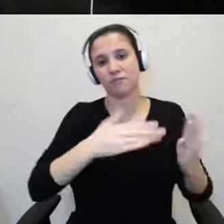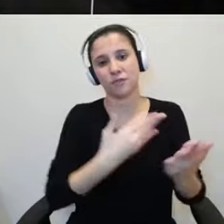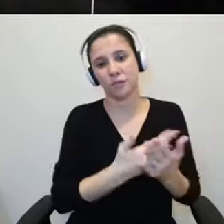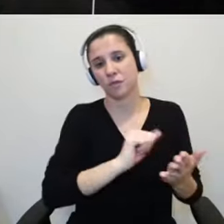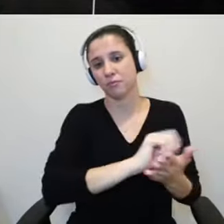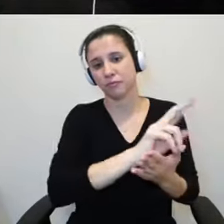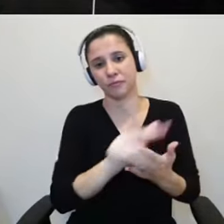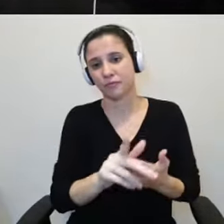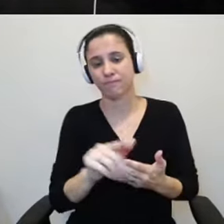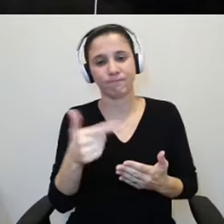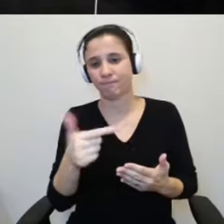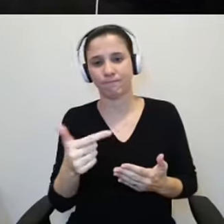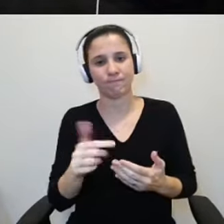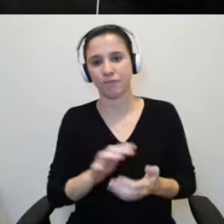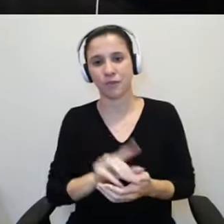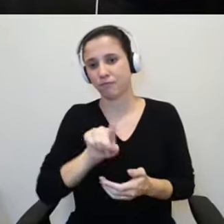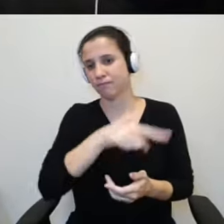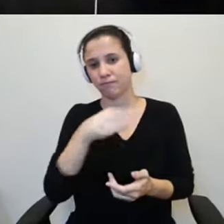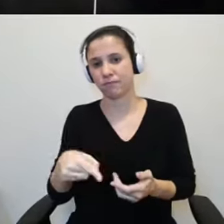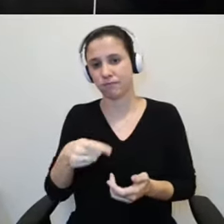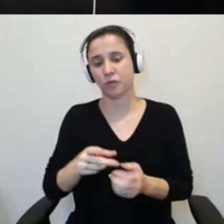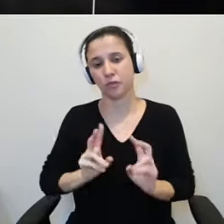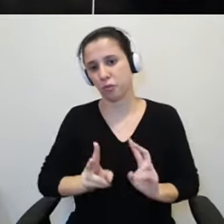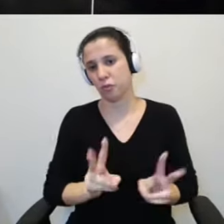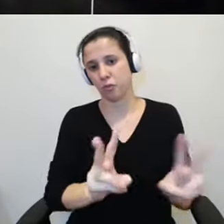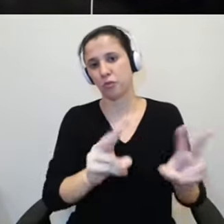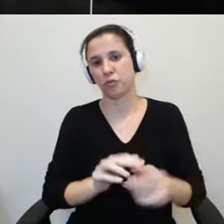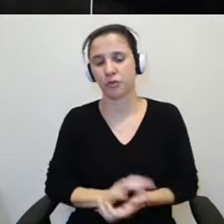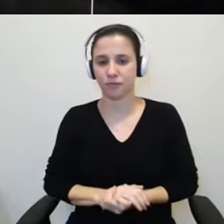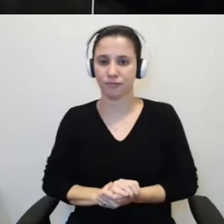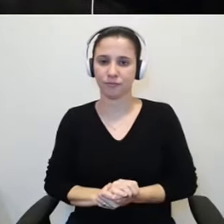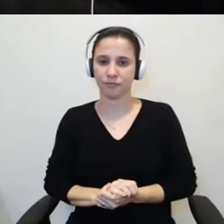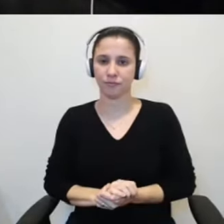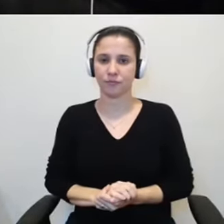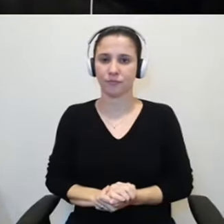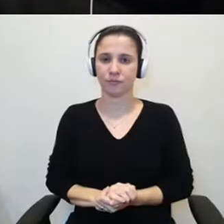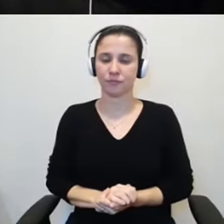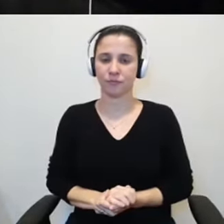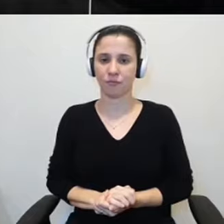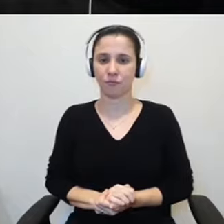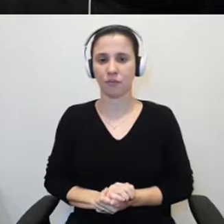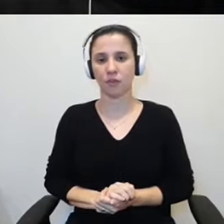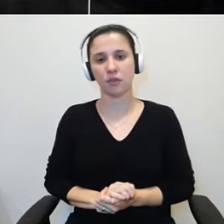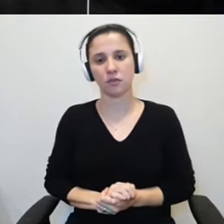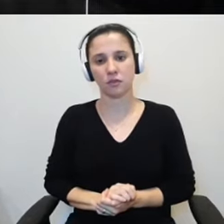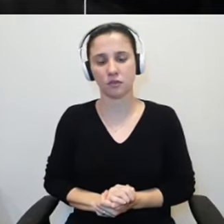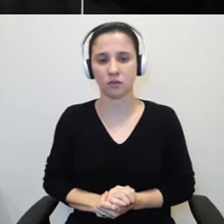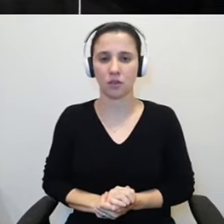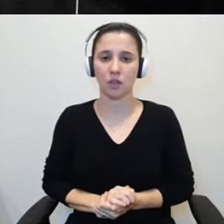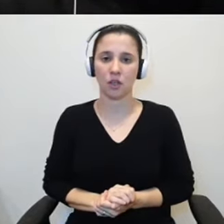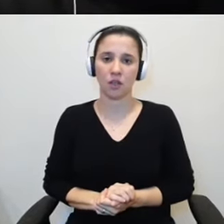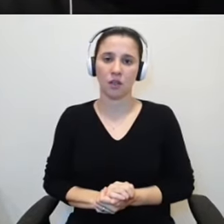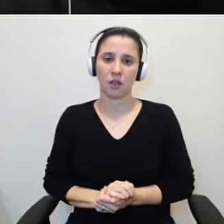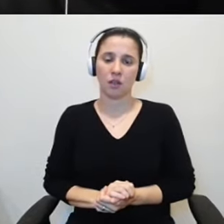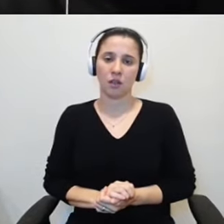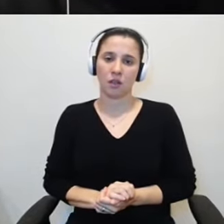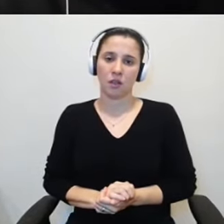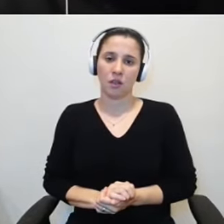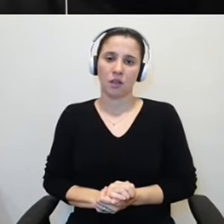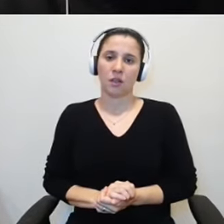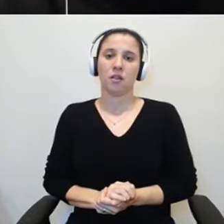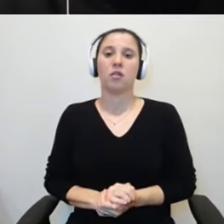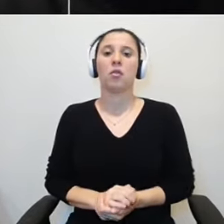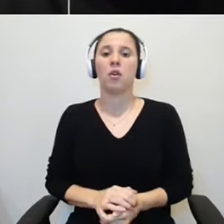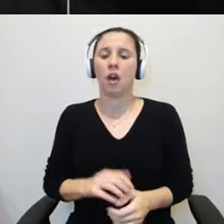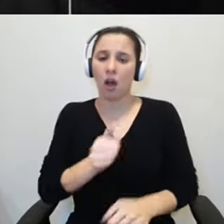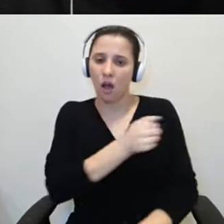Caso o aluno ache interessante, terá a possibilidade de cancelamento, de trancamento, né, e tudo mais? Sim, pessoal.